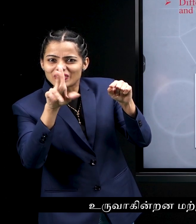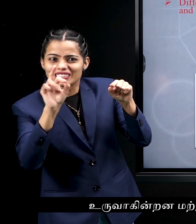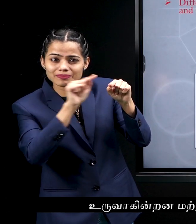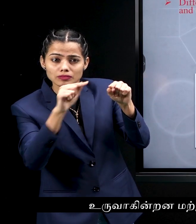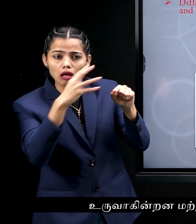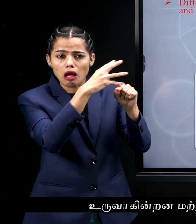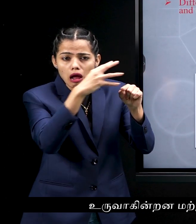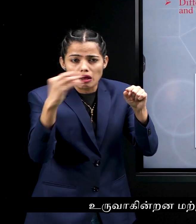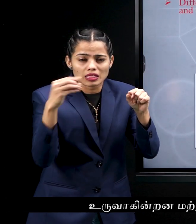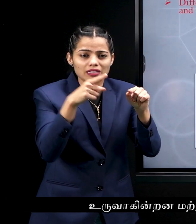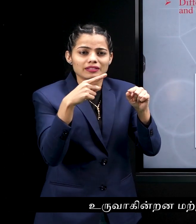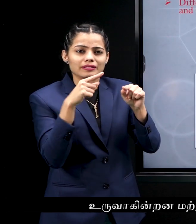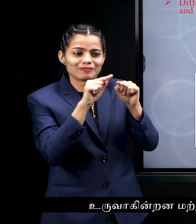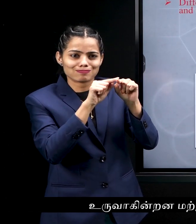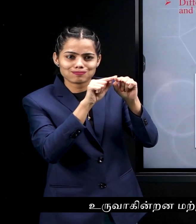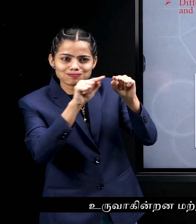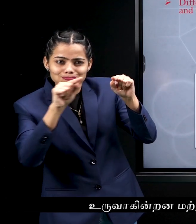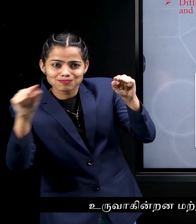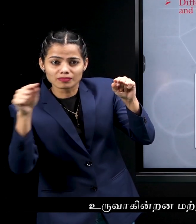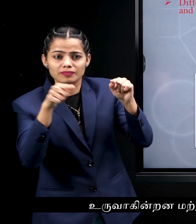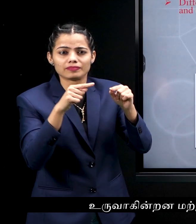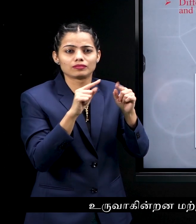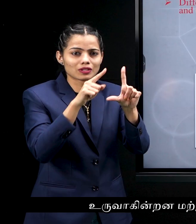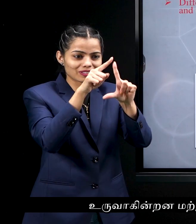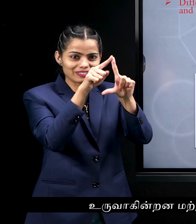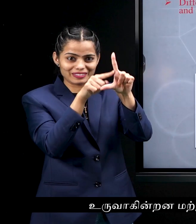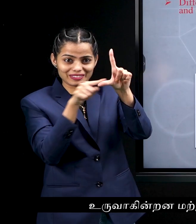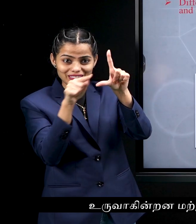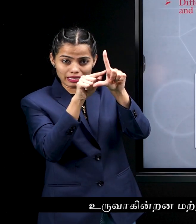மற்றும் அவற்றின் அளவீடுகளை நிர்வகிக்கும் விதிகளை நாம் கண்டுபிடிப்போம்.